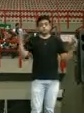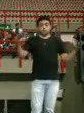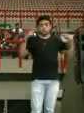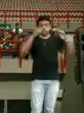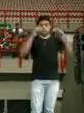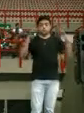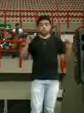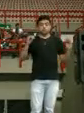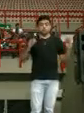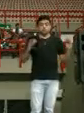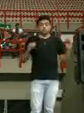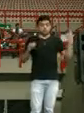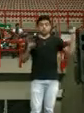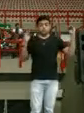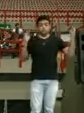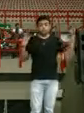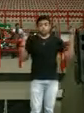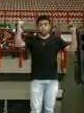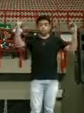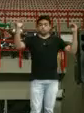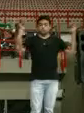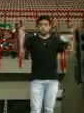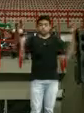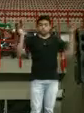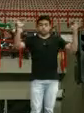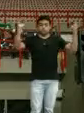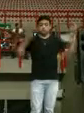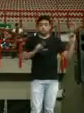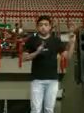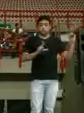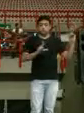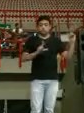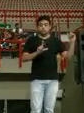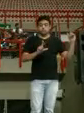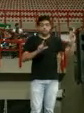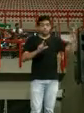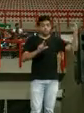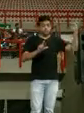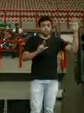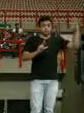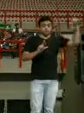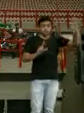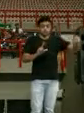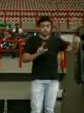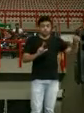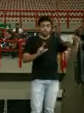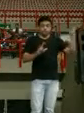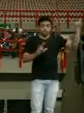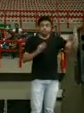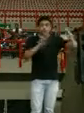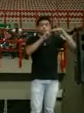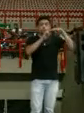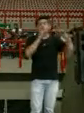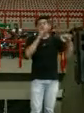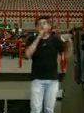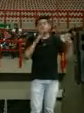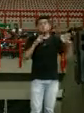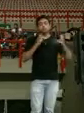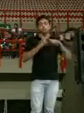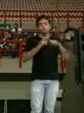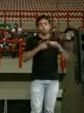mas se o F aumenta, o Fzinho aumenta. Se o L diminui, o F aumenta. E por que eu estou aumentando o